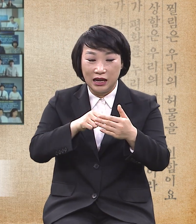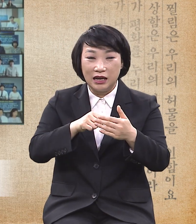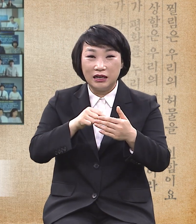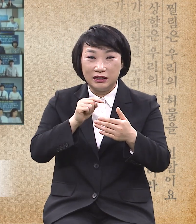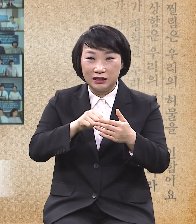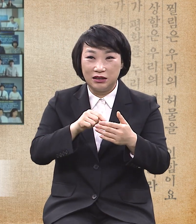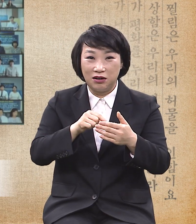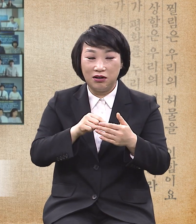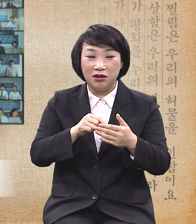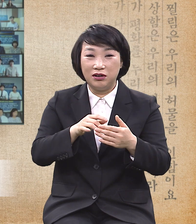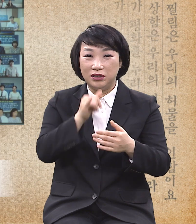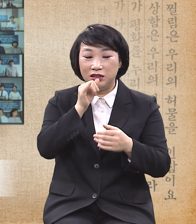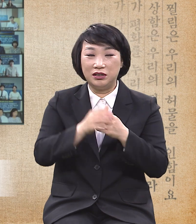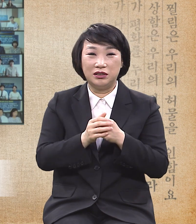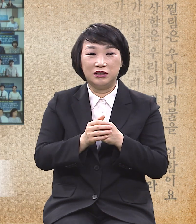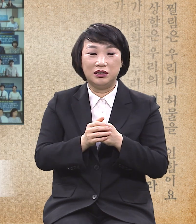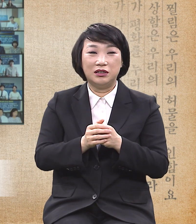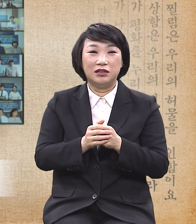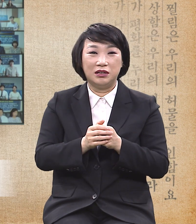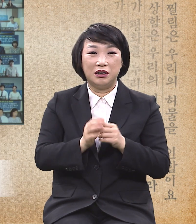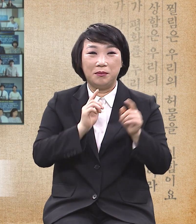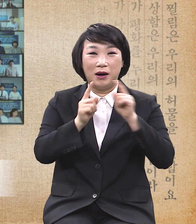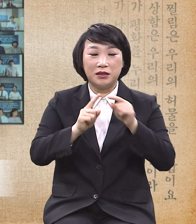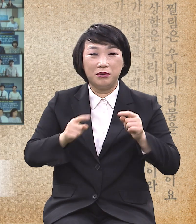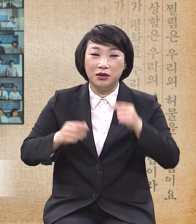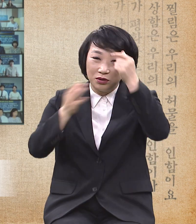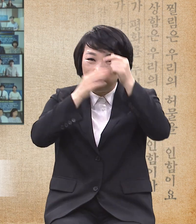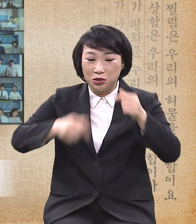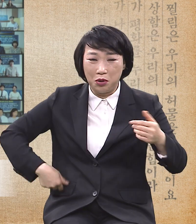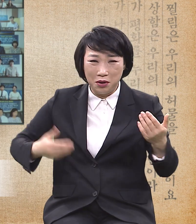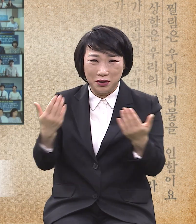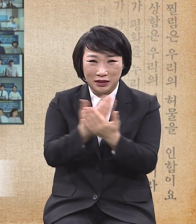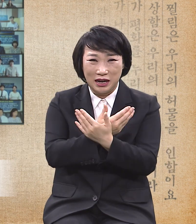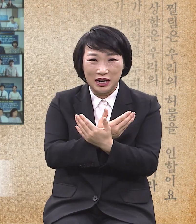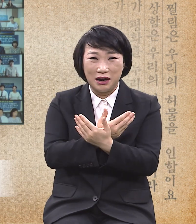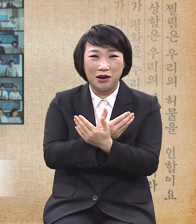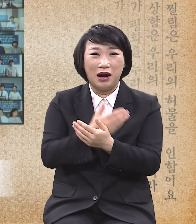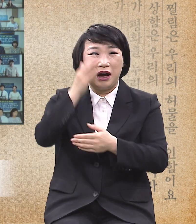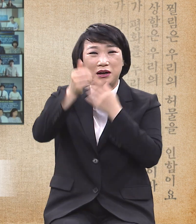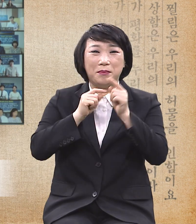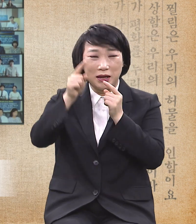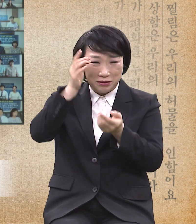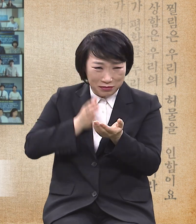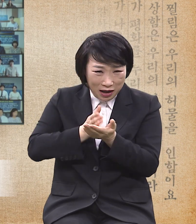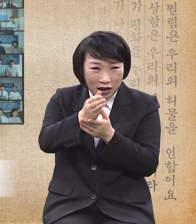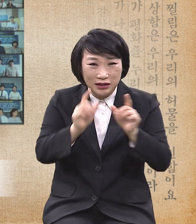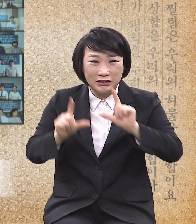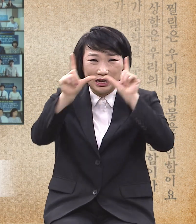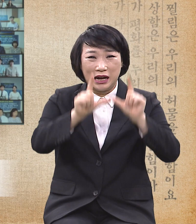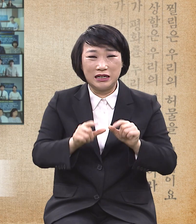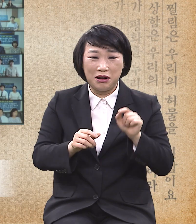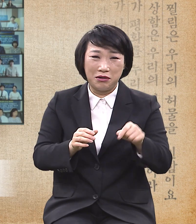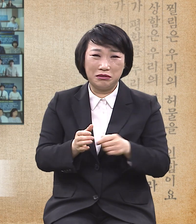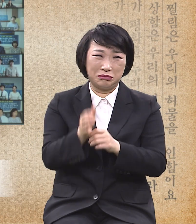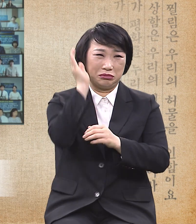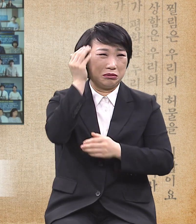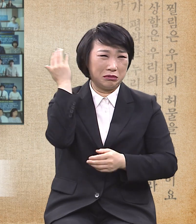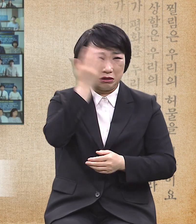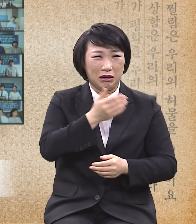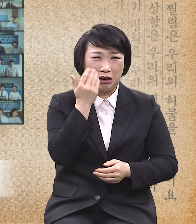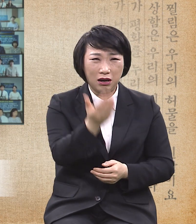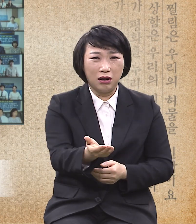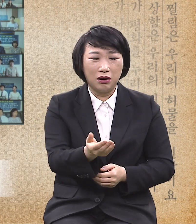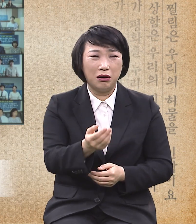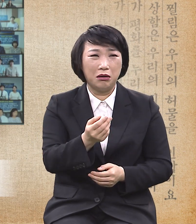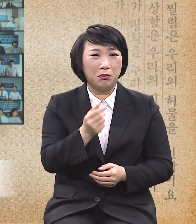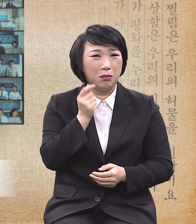둘러서 성도들에게 회개하라 소리를 말씀대로 살아라를 못 오고 본문을 읽어놓고 그걸 애둘러 돌리는 걸